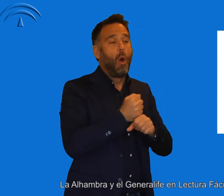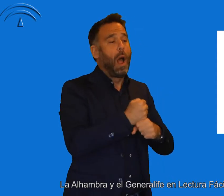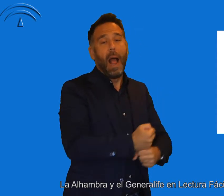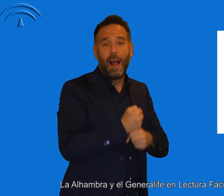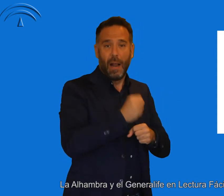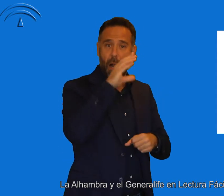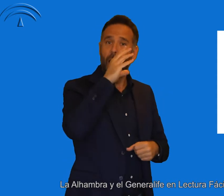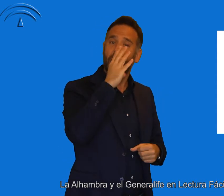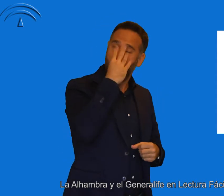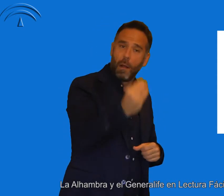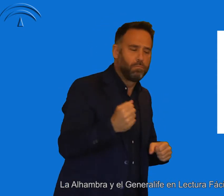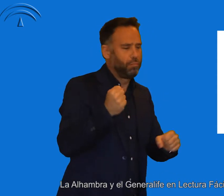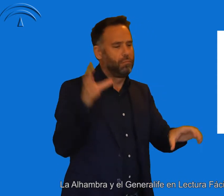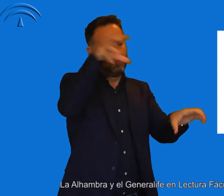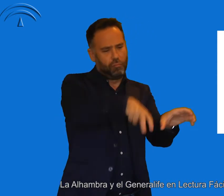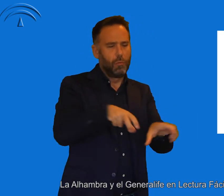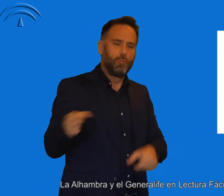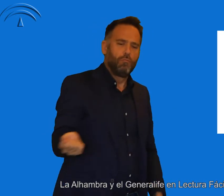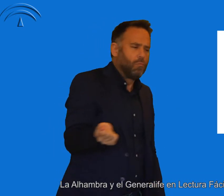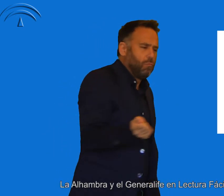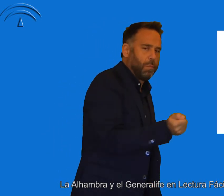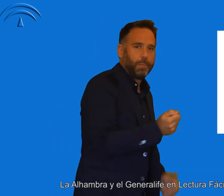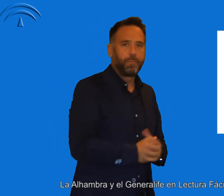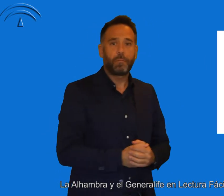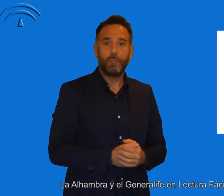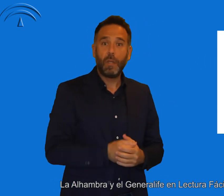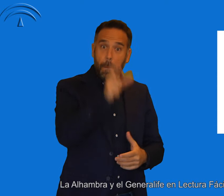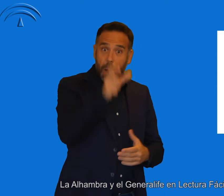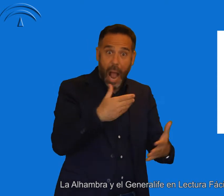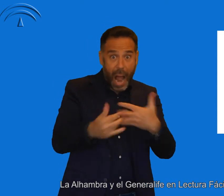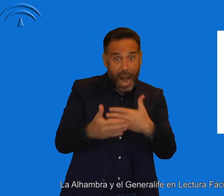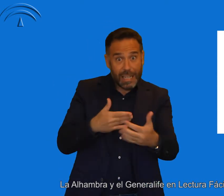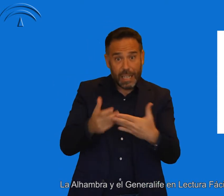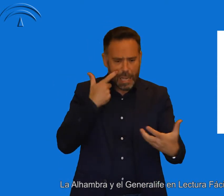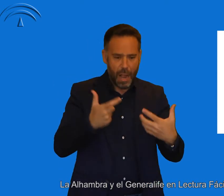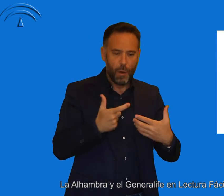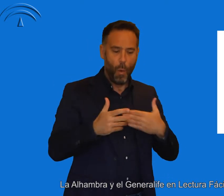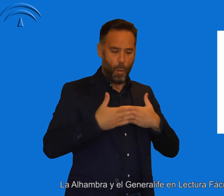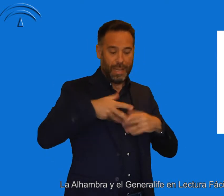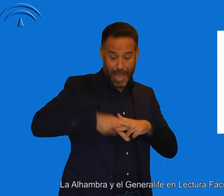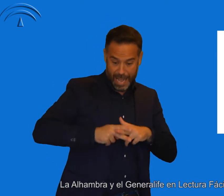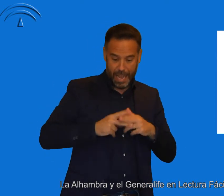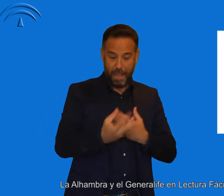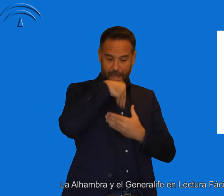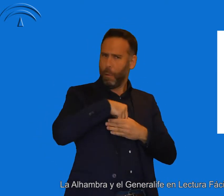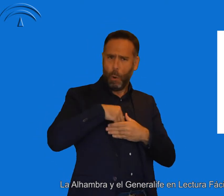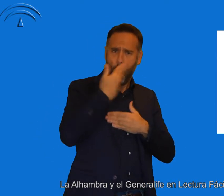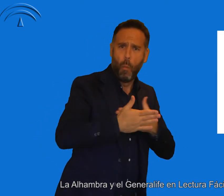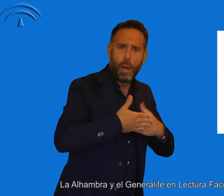a sus espaldas y sobre el lomo de unas bestias. Los artesanos trabajan en las puertas